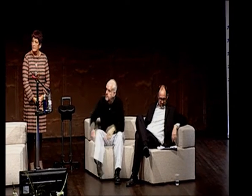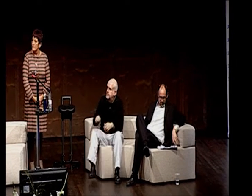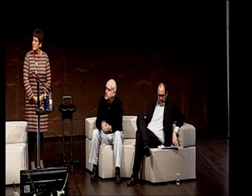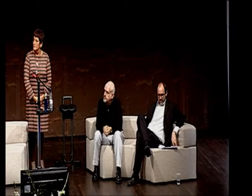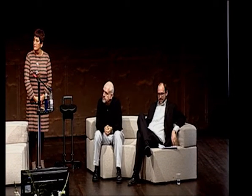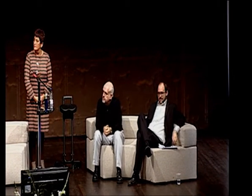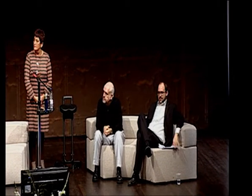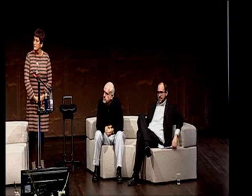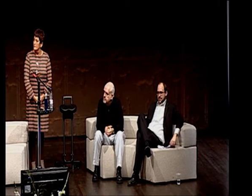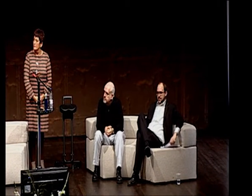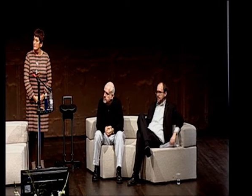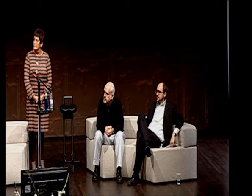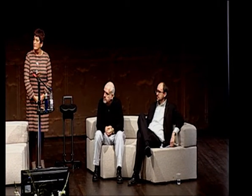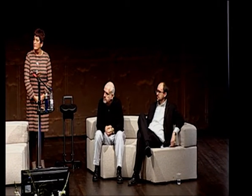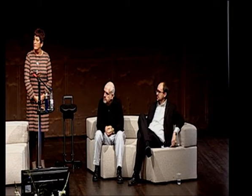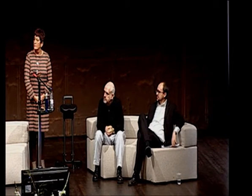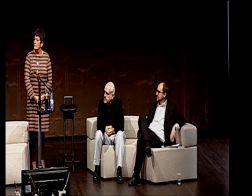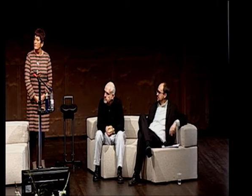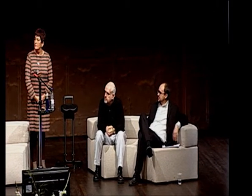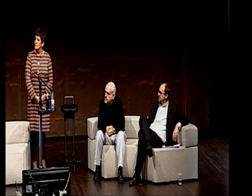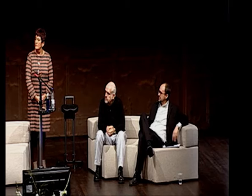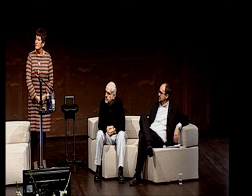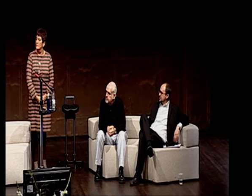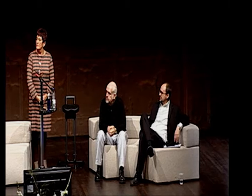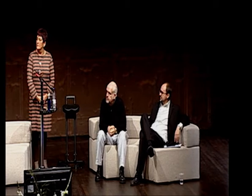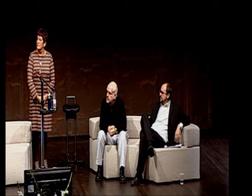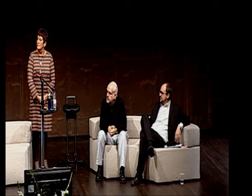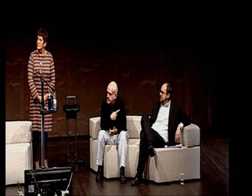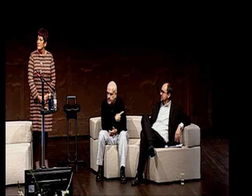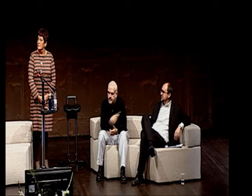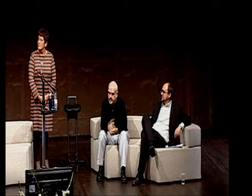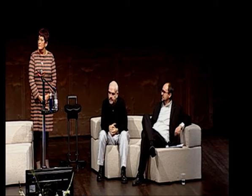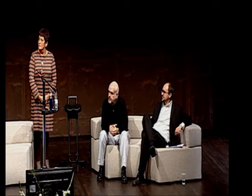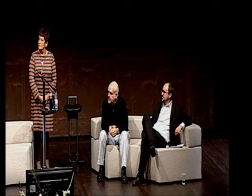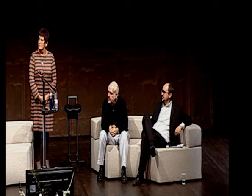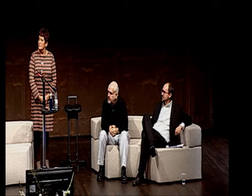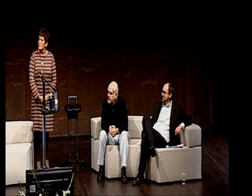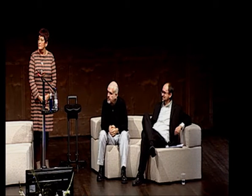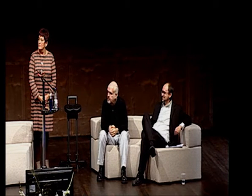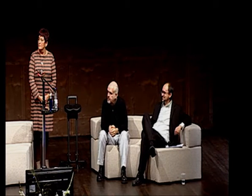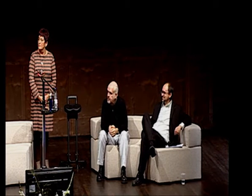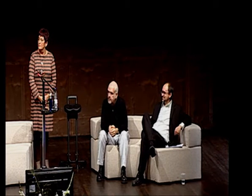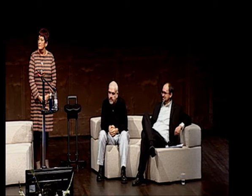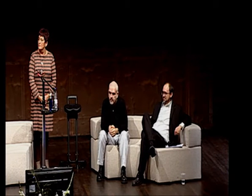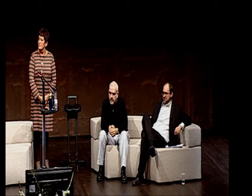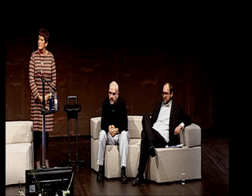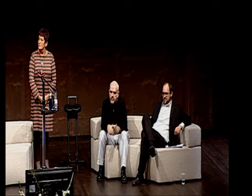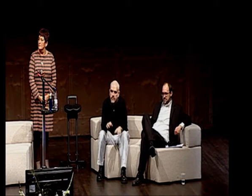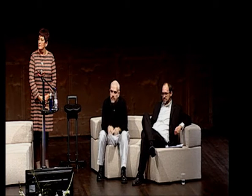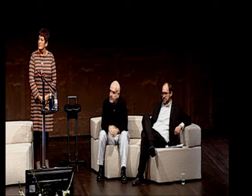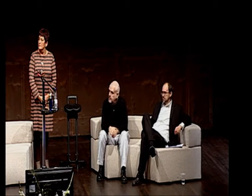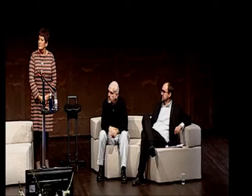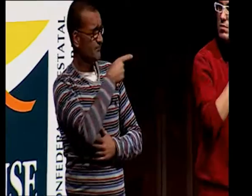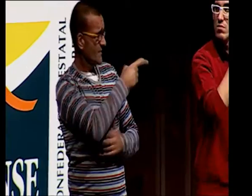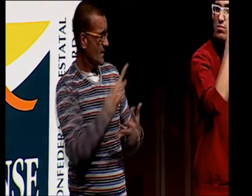ocurrió Hola quería que me respondiera a la pregunta un poco que decía